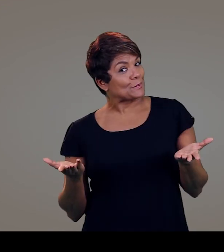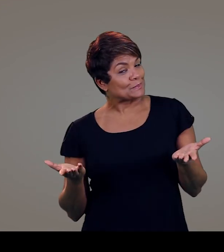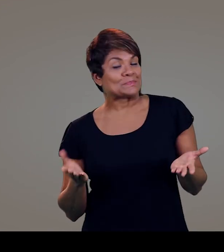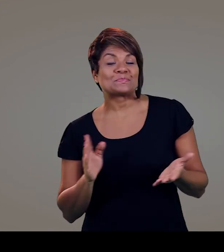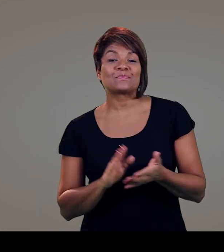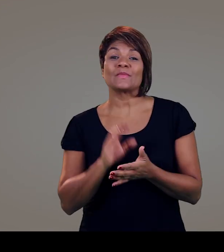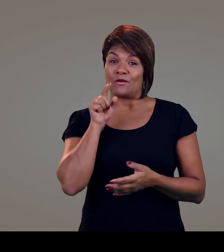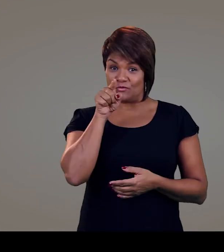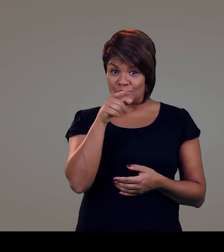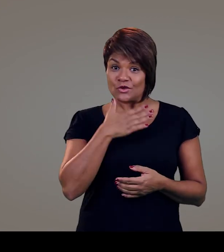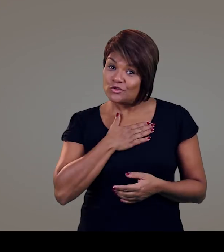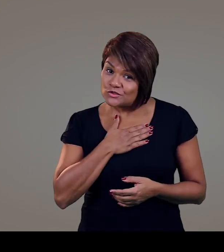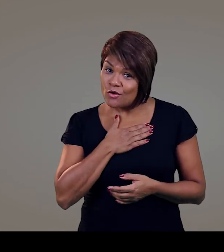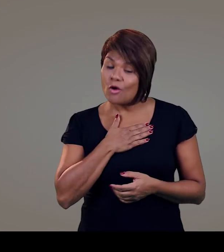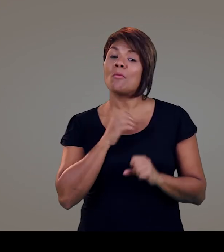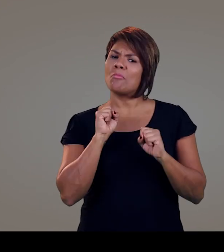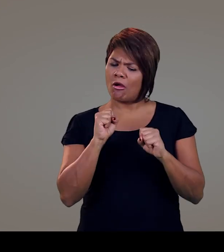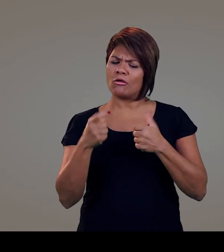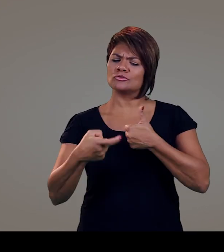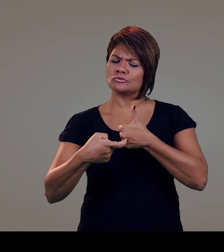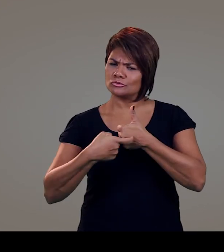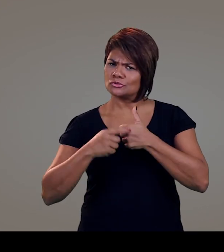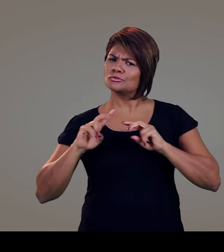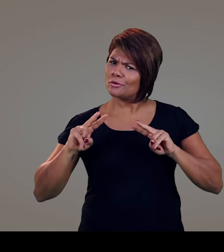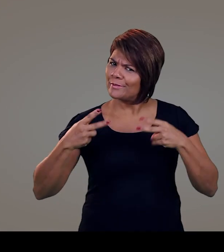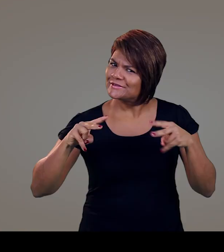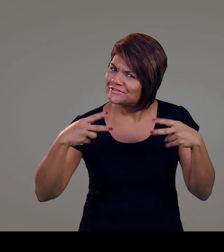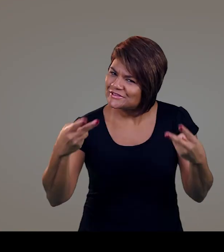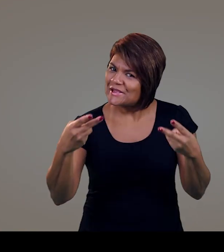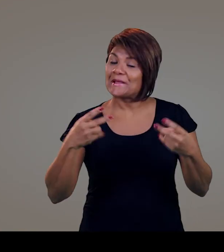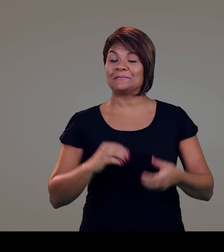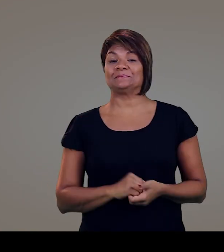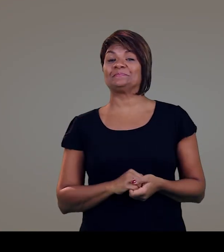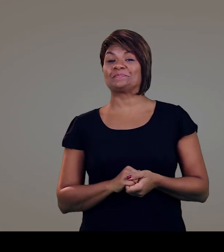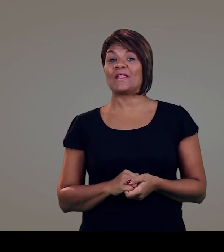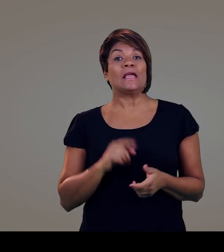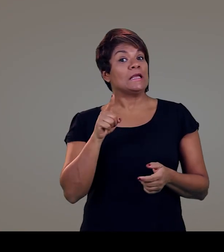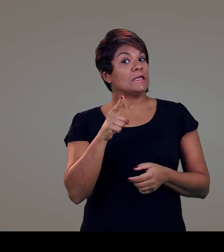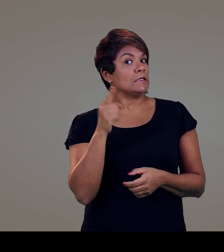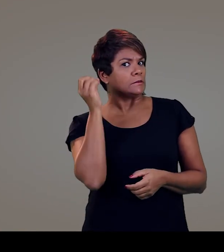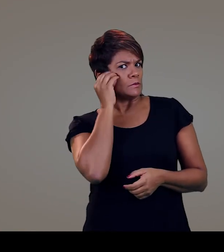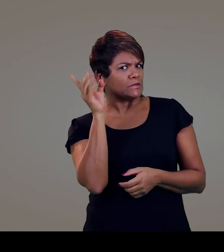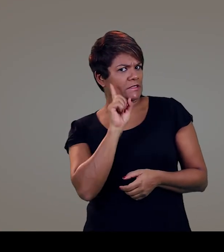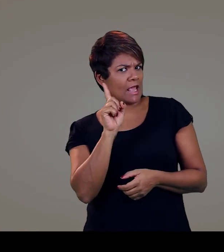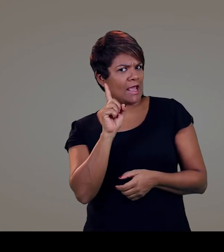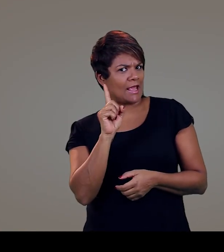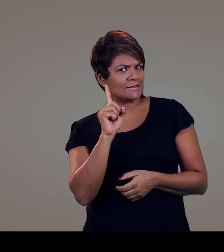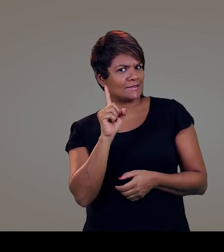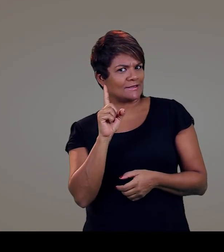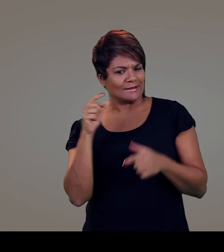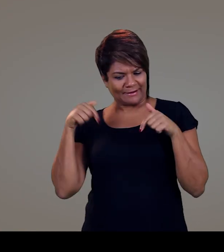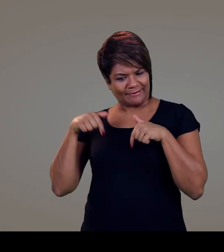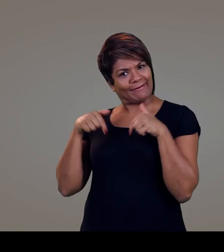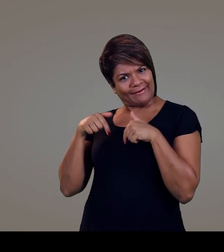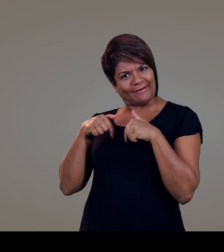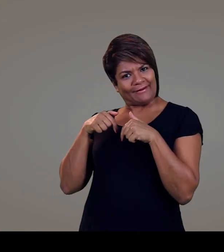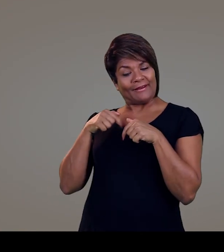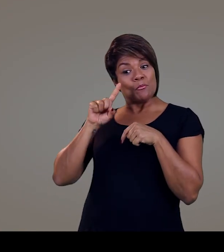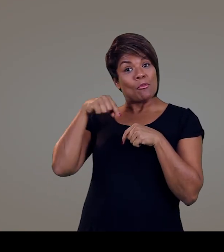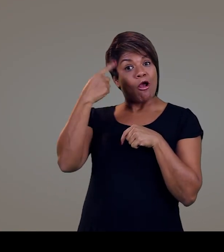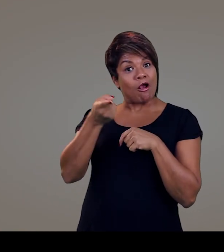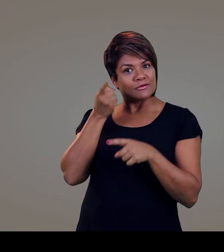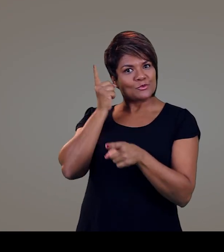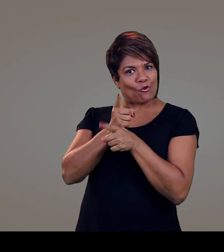Então é isso, se você gostou, pode curtir, compartilhar. E não esquece da gente que no